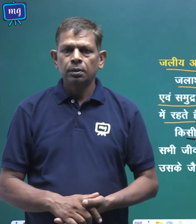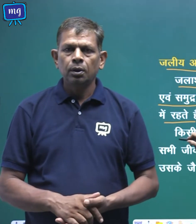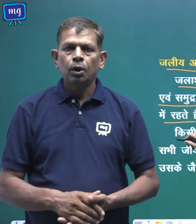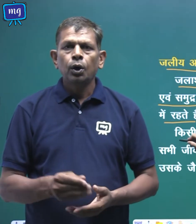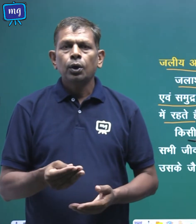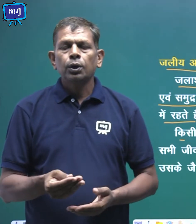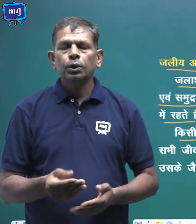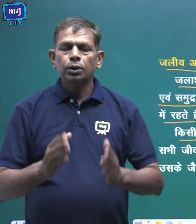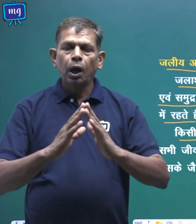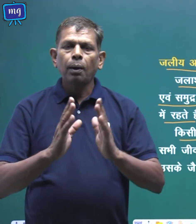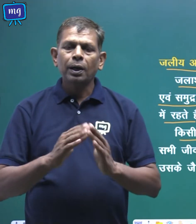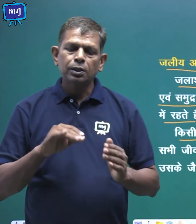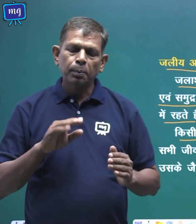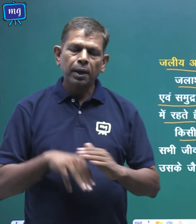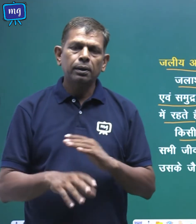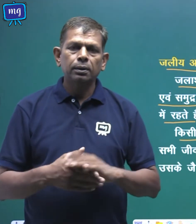किसी आवास में